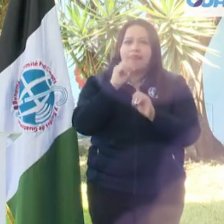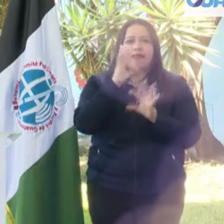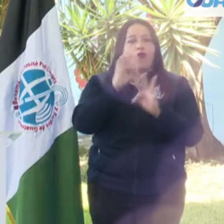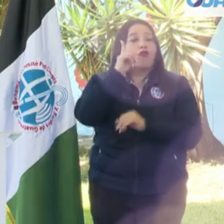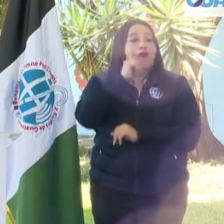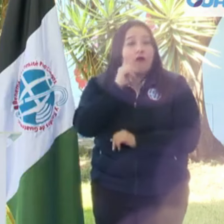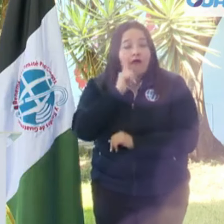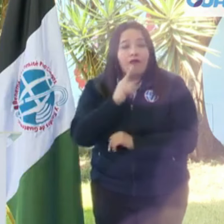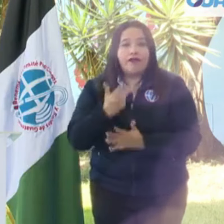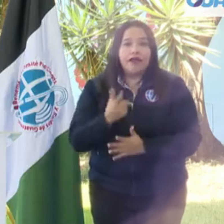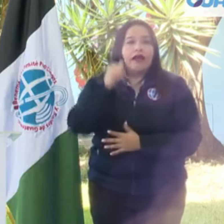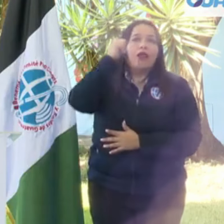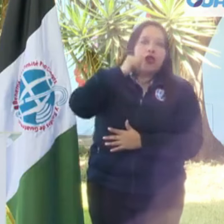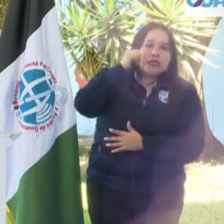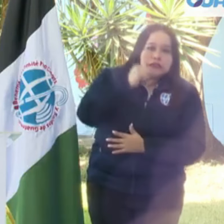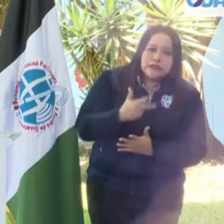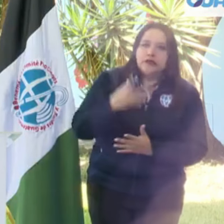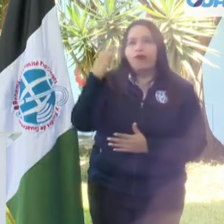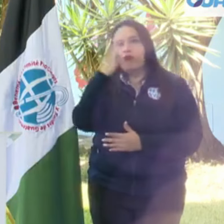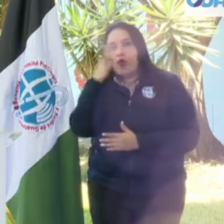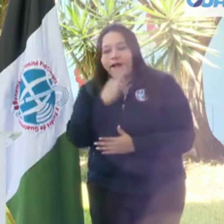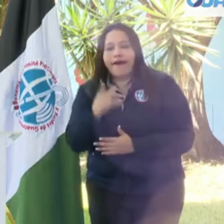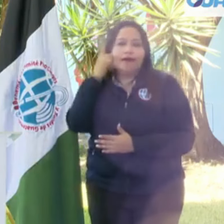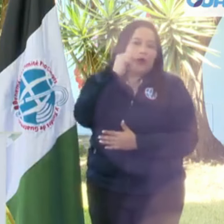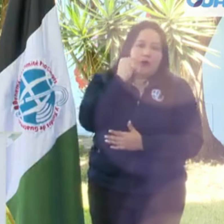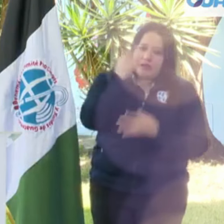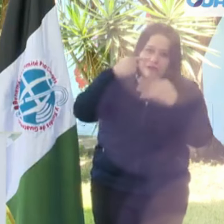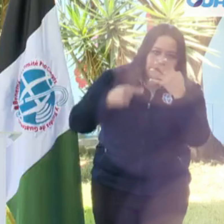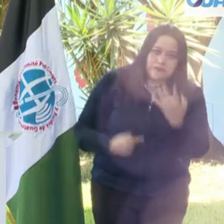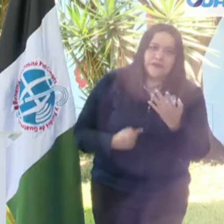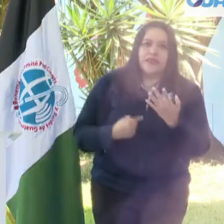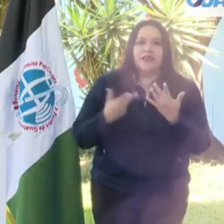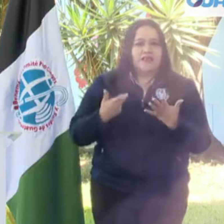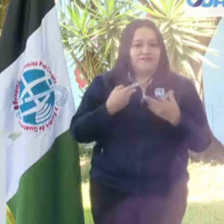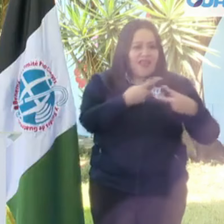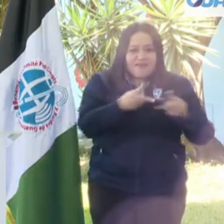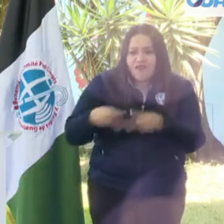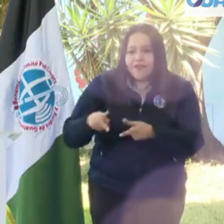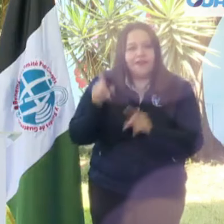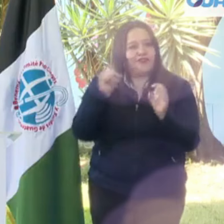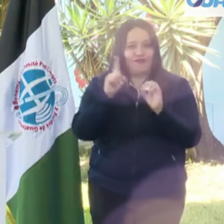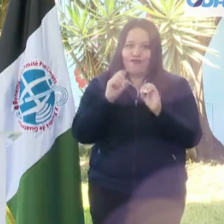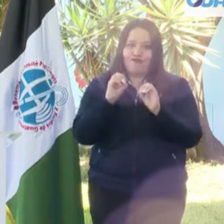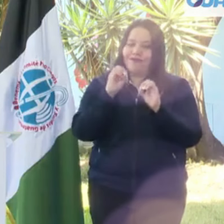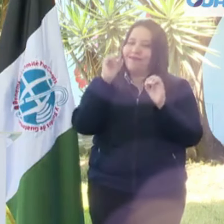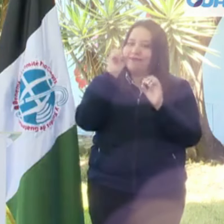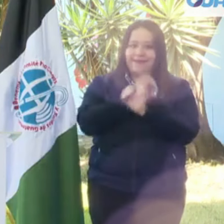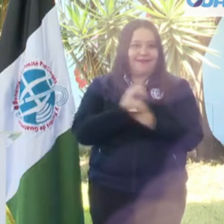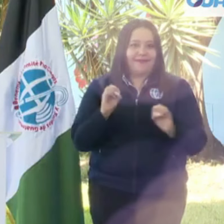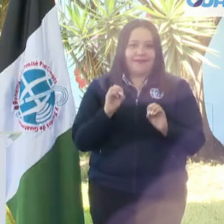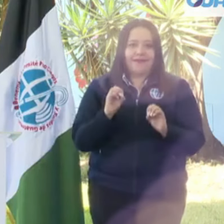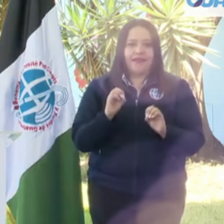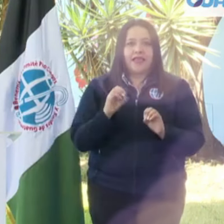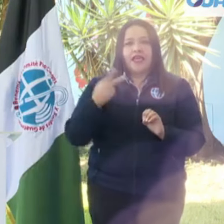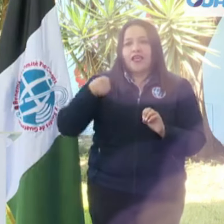adolescente, joven, mujer u hombre está a la venta. Nadie.